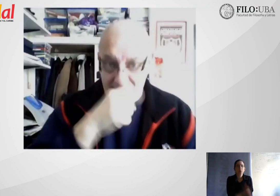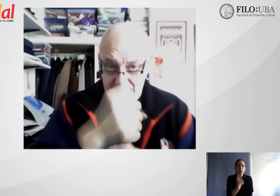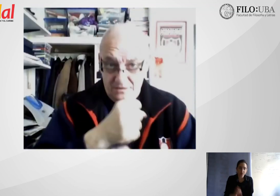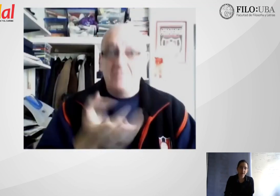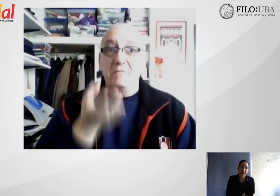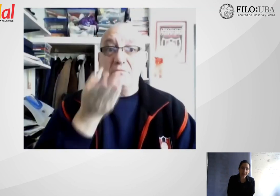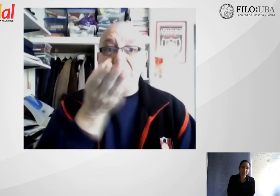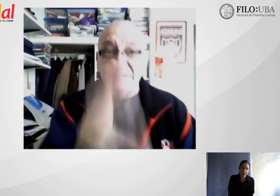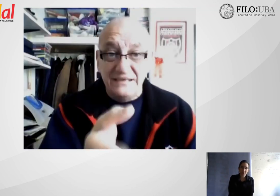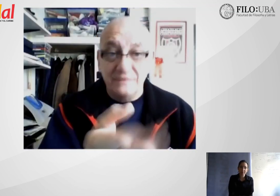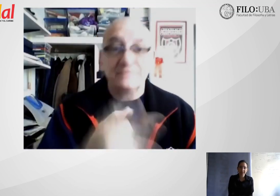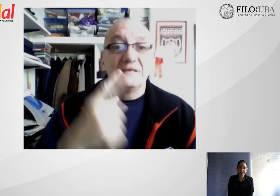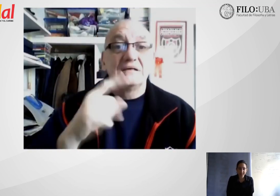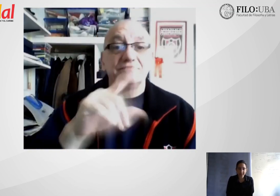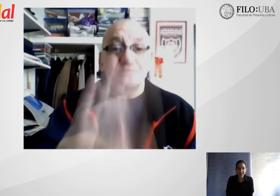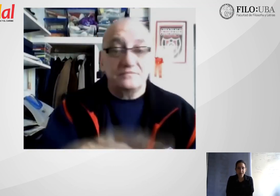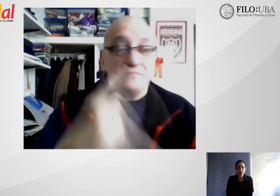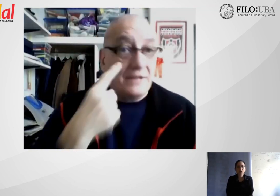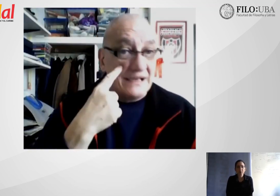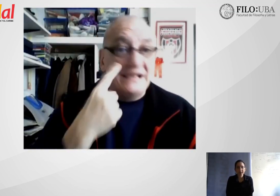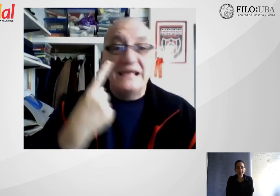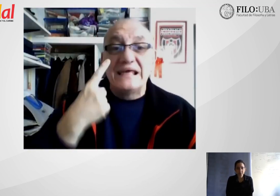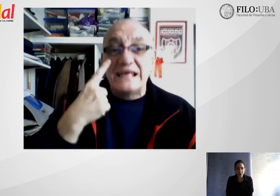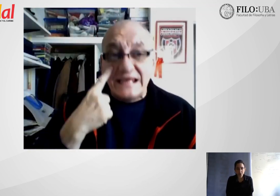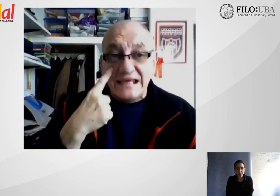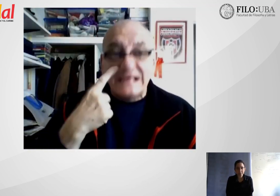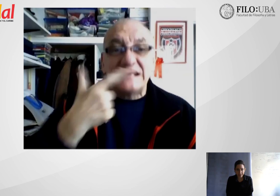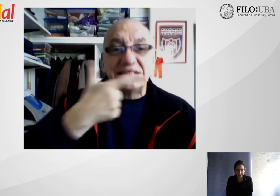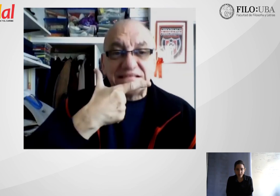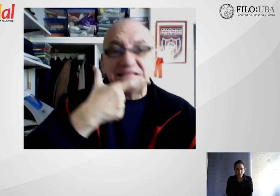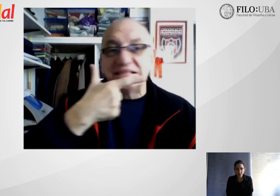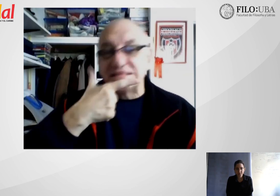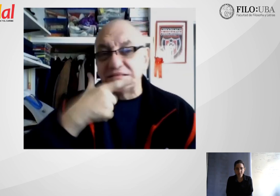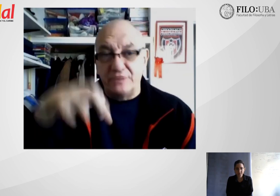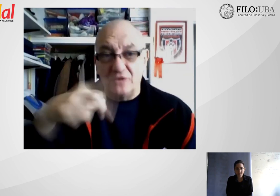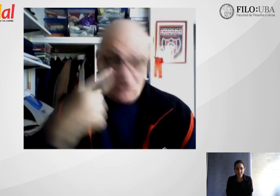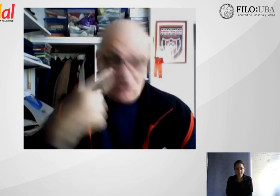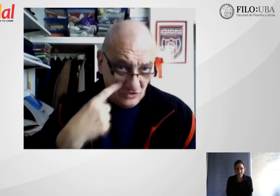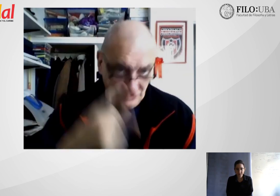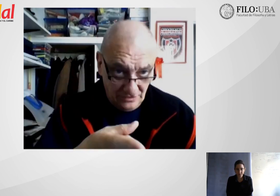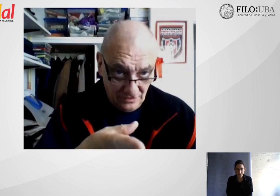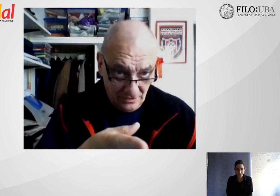que cuando estaba Macri, por ejemplo, de presidente, nosotros también hicimos pedidos